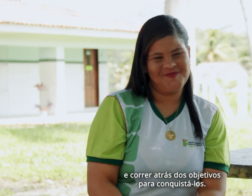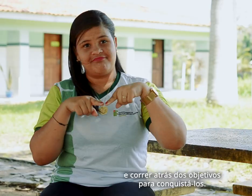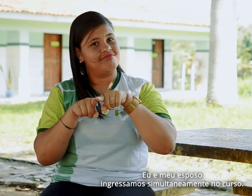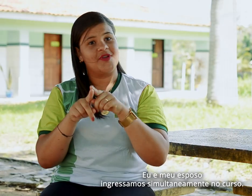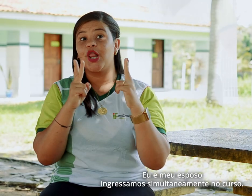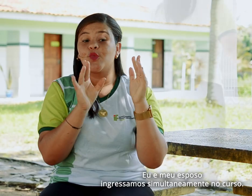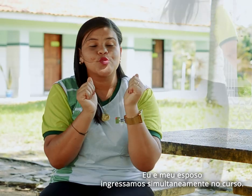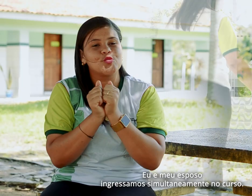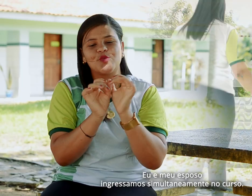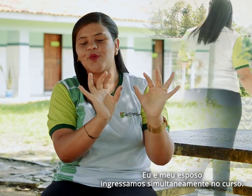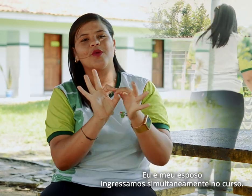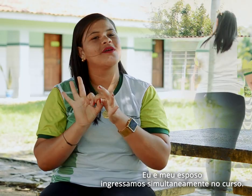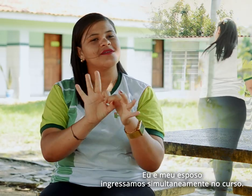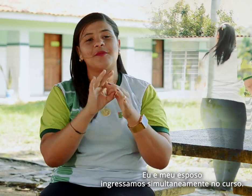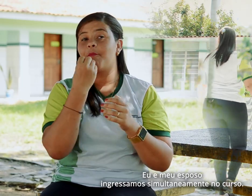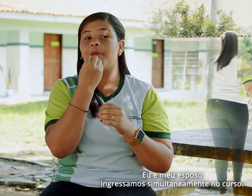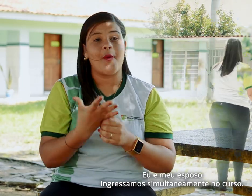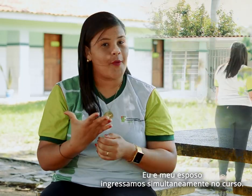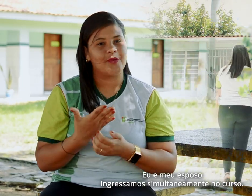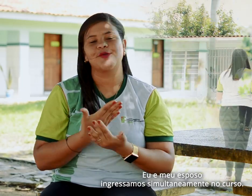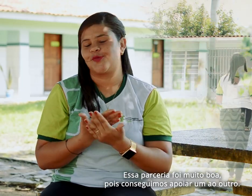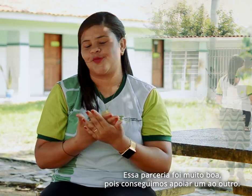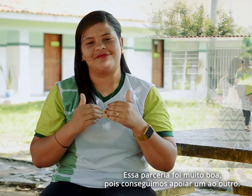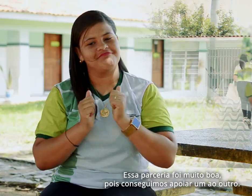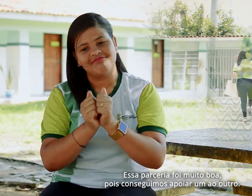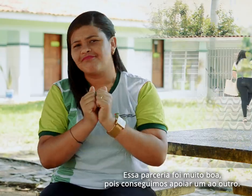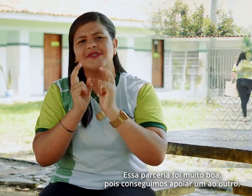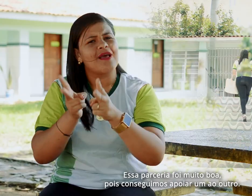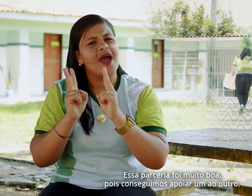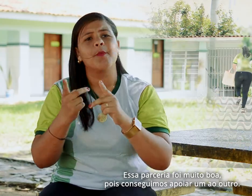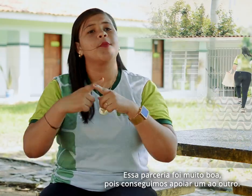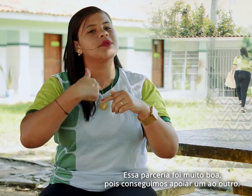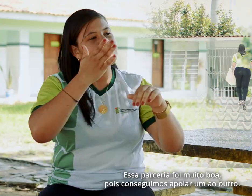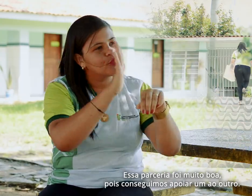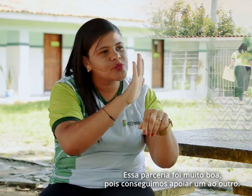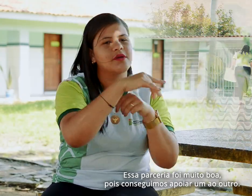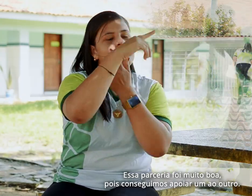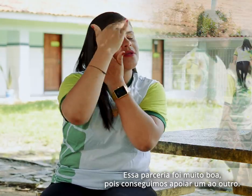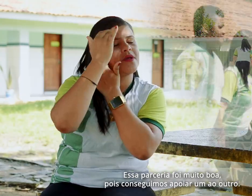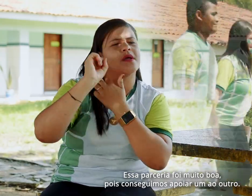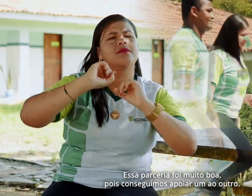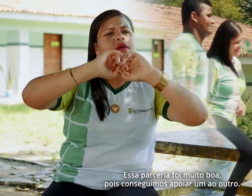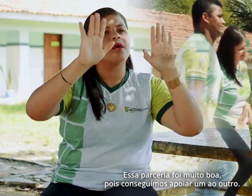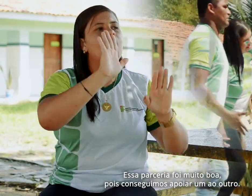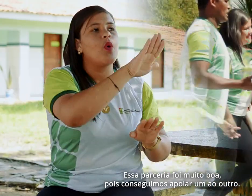Eu e meu esposo ingressamos simultaneamente no curso. Esta parceria foi muito boa, pois conseguimos apoiar um ao outro.